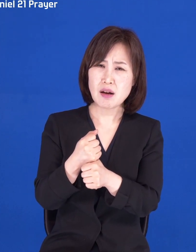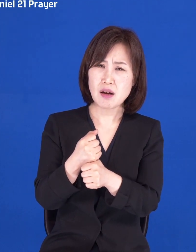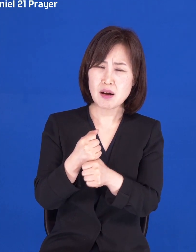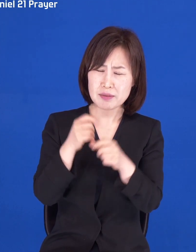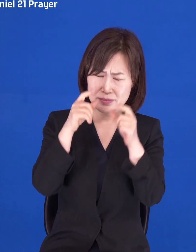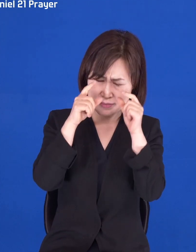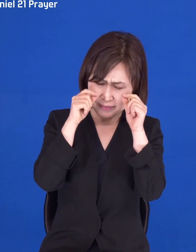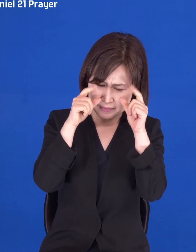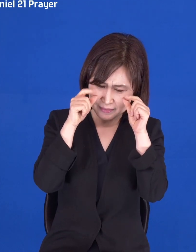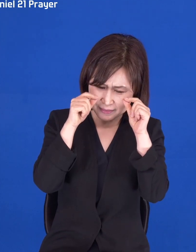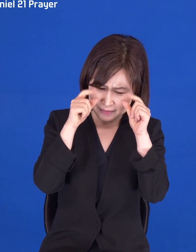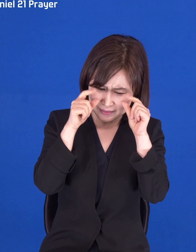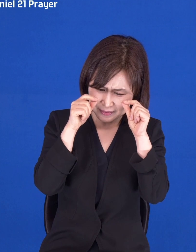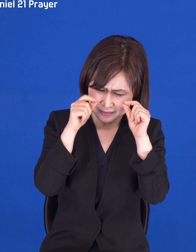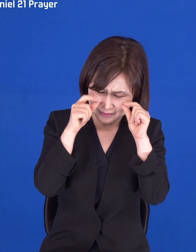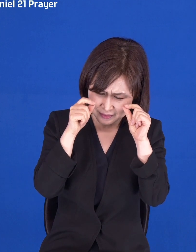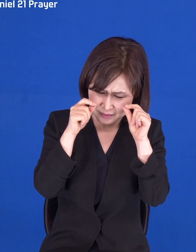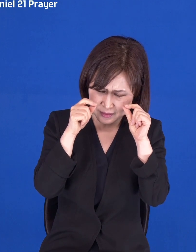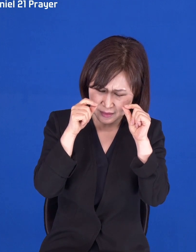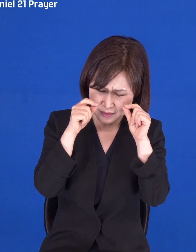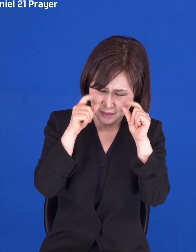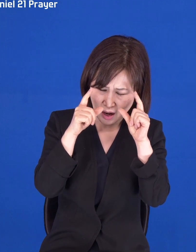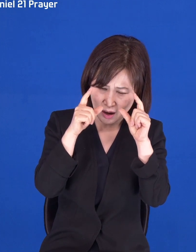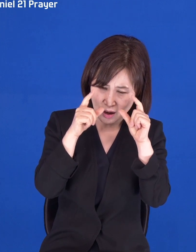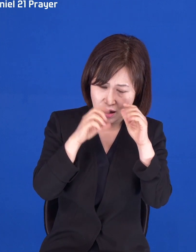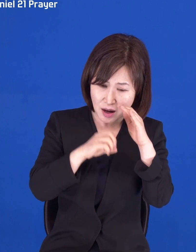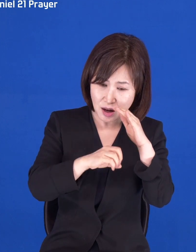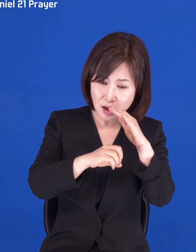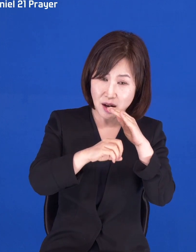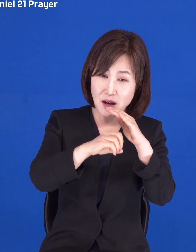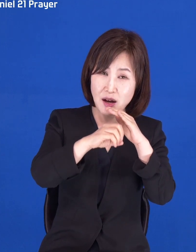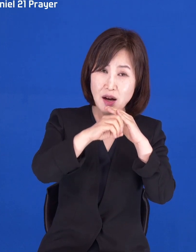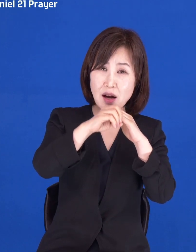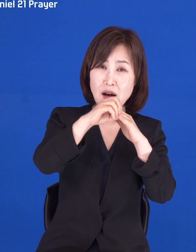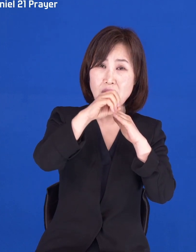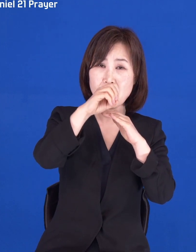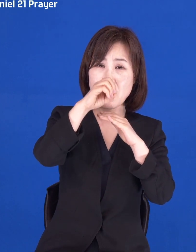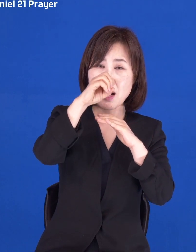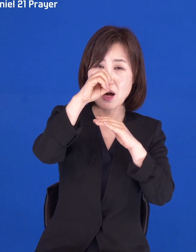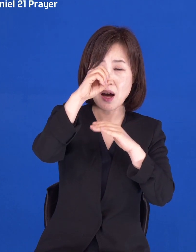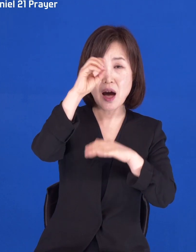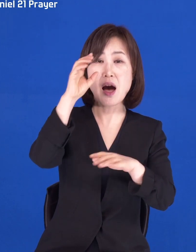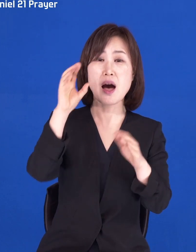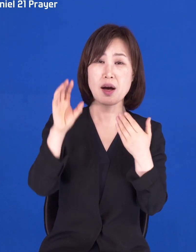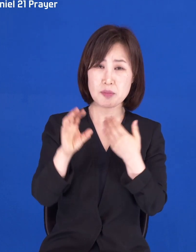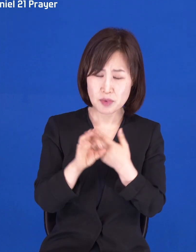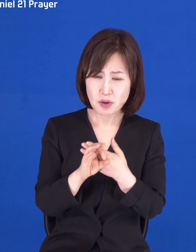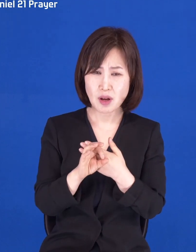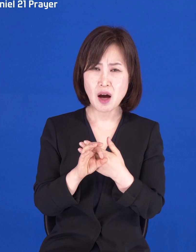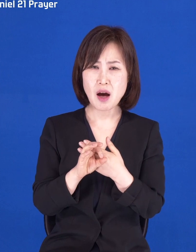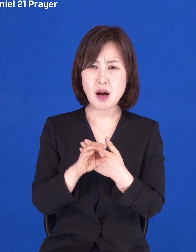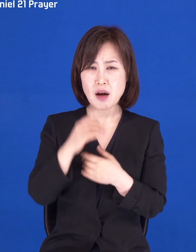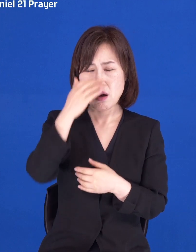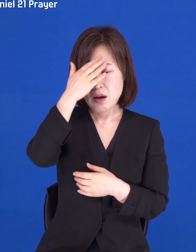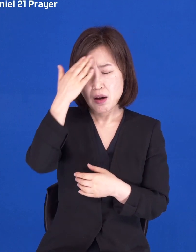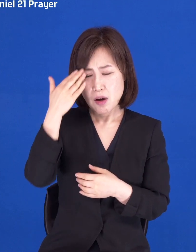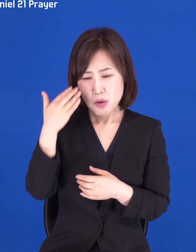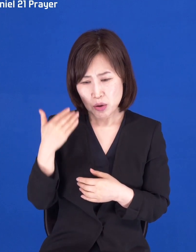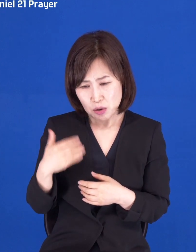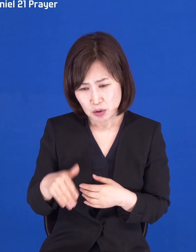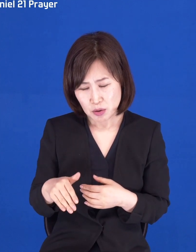자요. 그렇게 하다가 동이 터와서 날이 밝아온 푸른푸른 박는 거 보면은 아